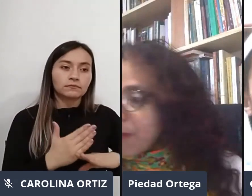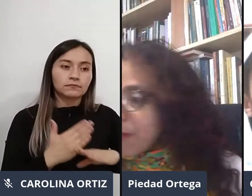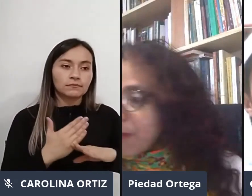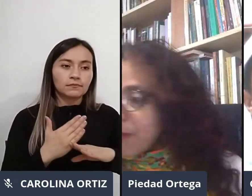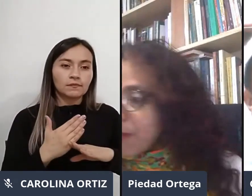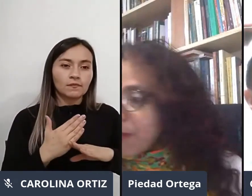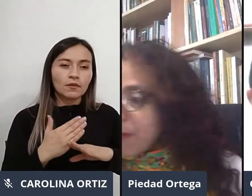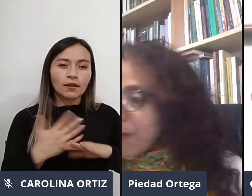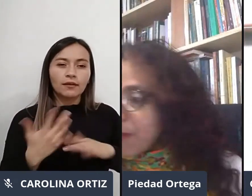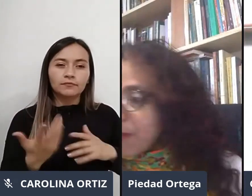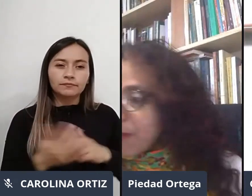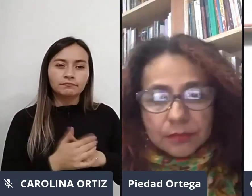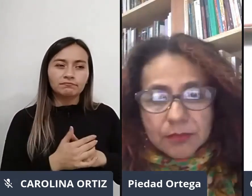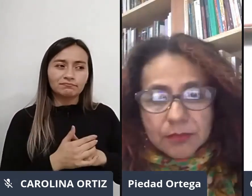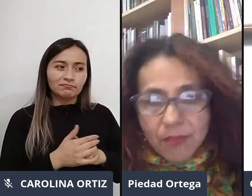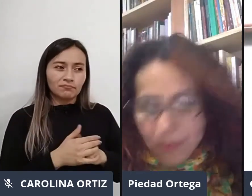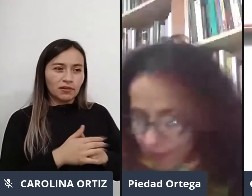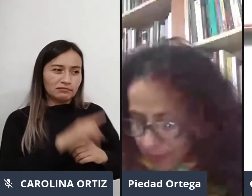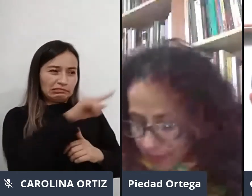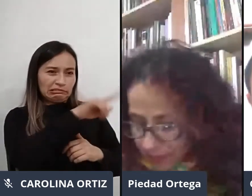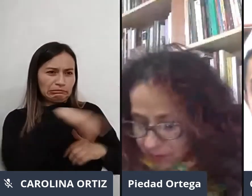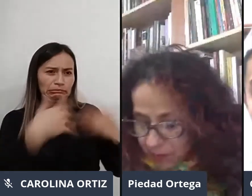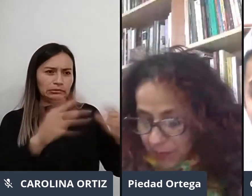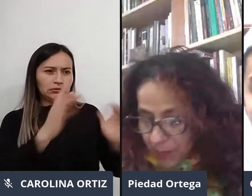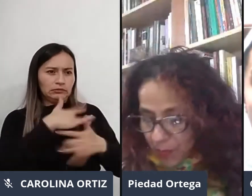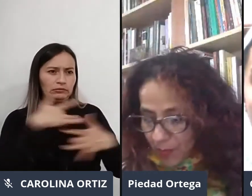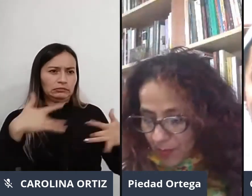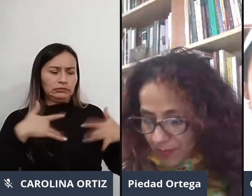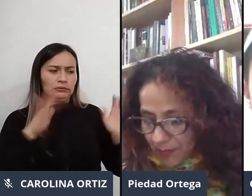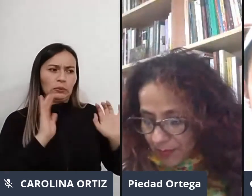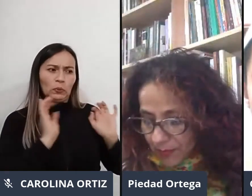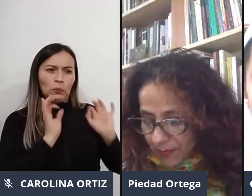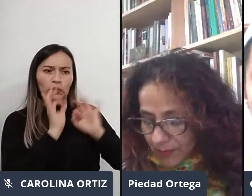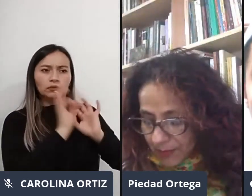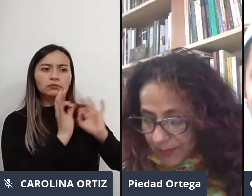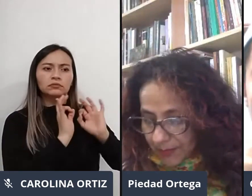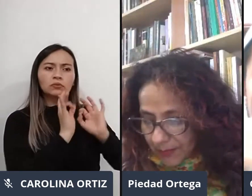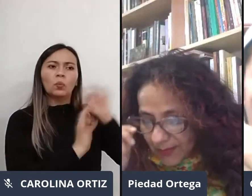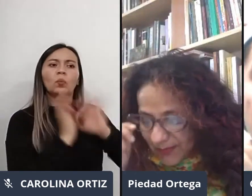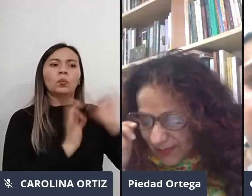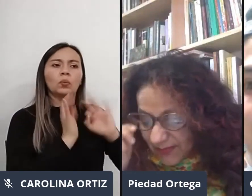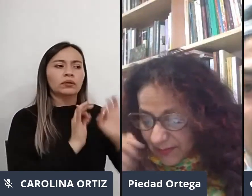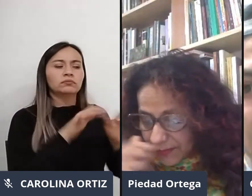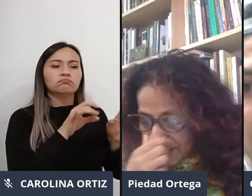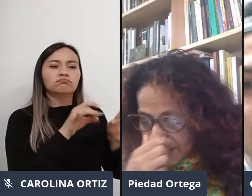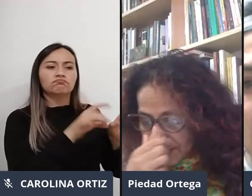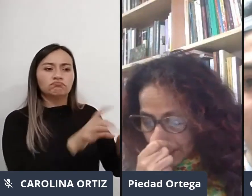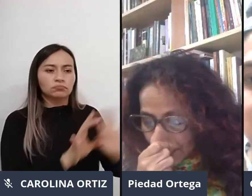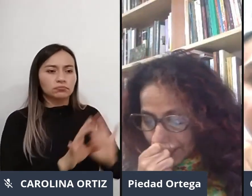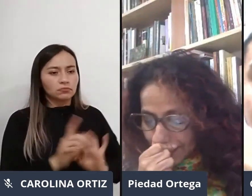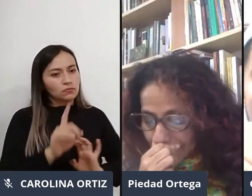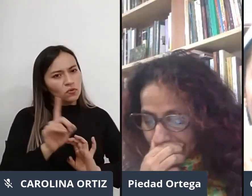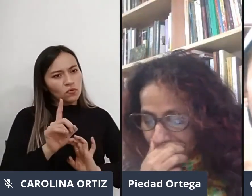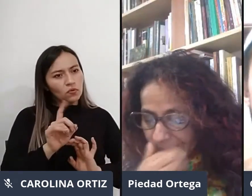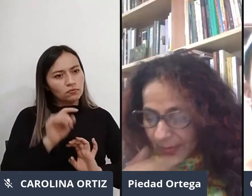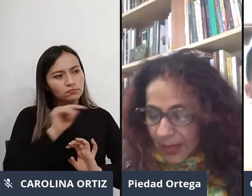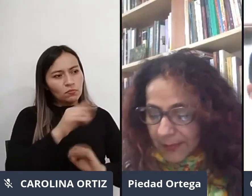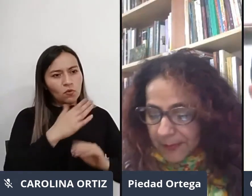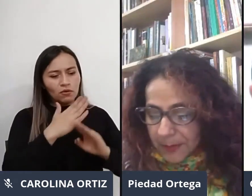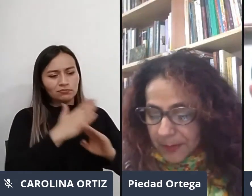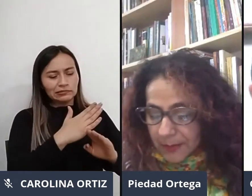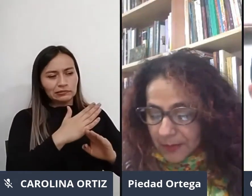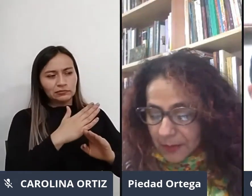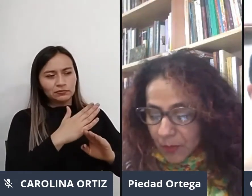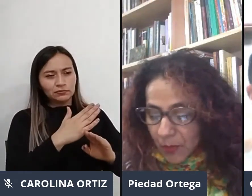como ese cuidado de gérmenes, sino como ese, de cómo afecta en estos momentos la educación, de cómo nos